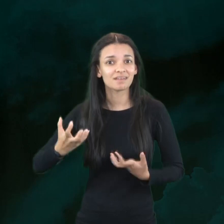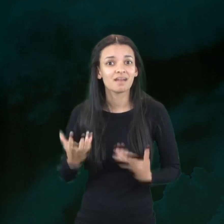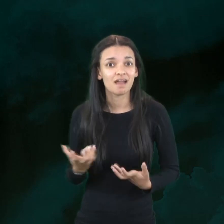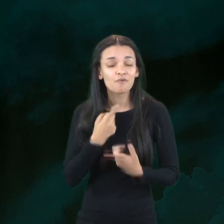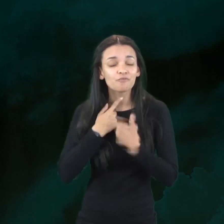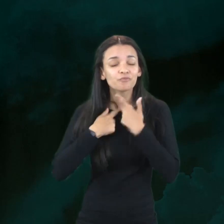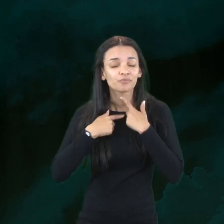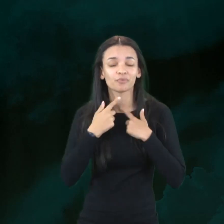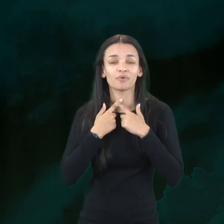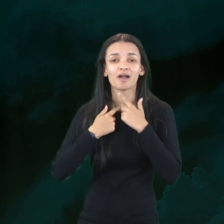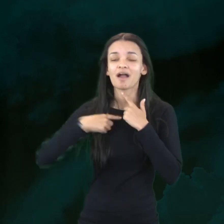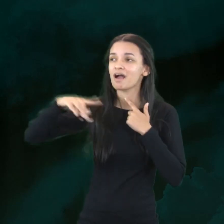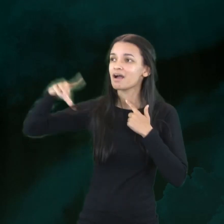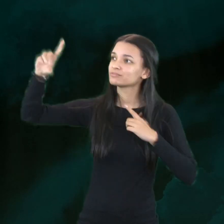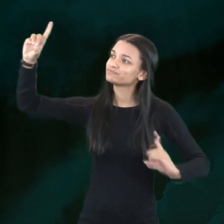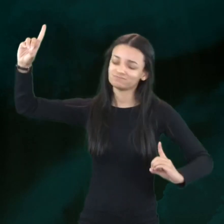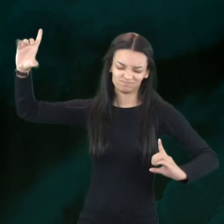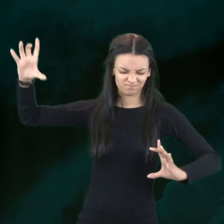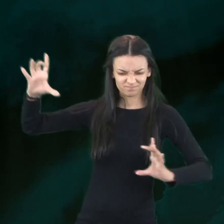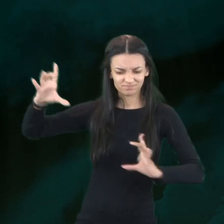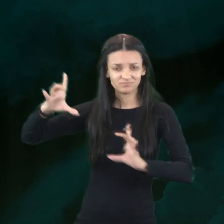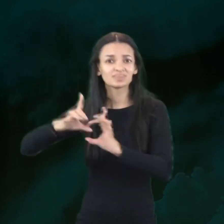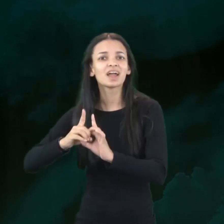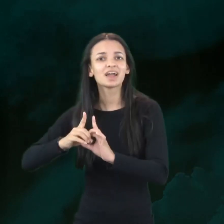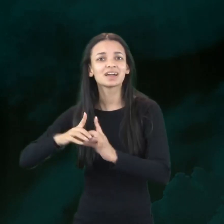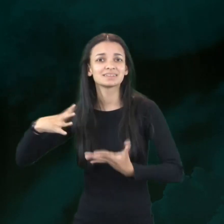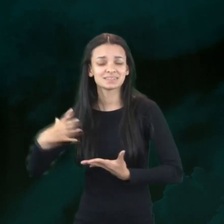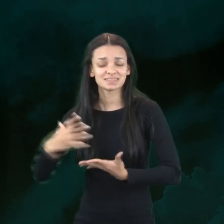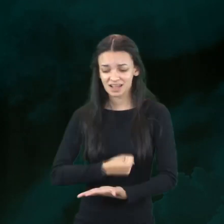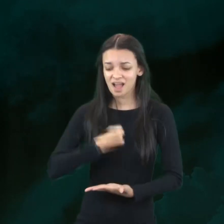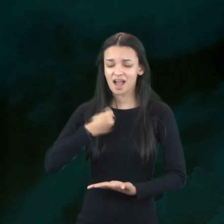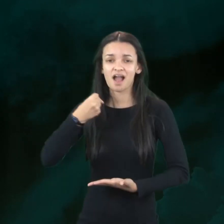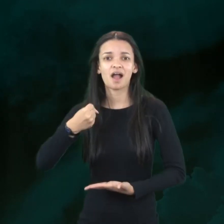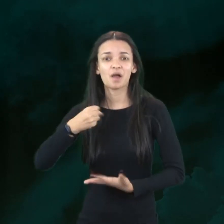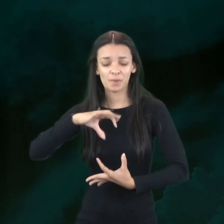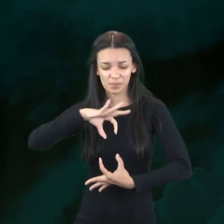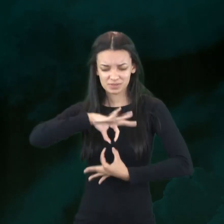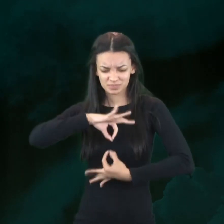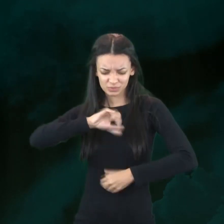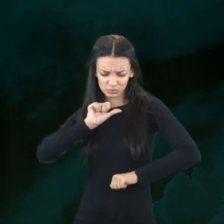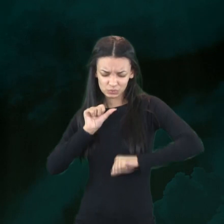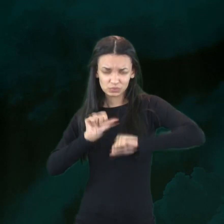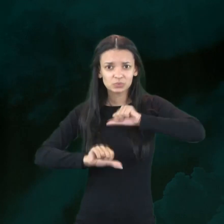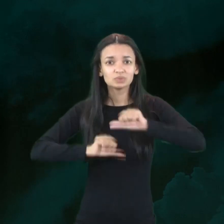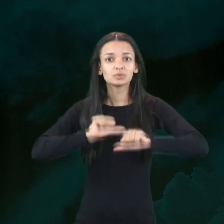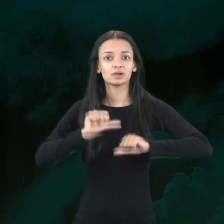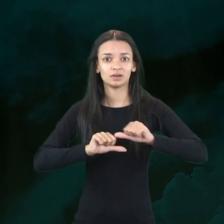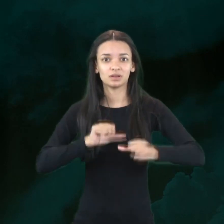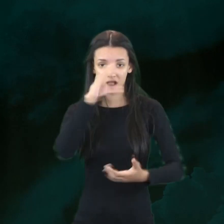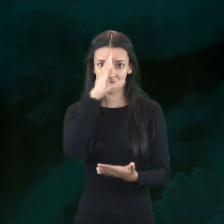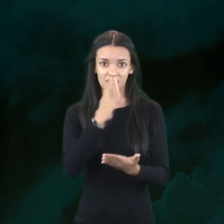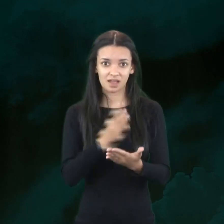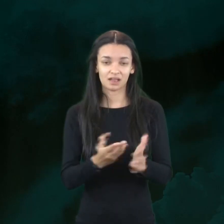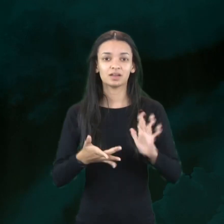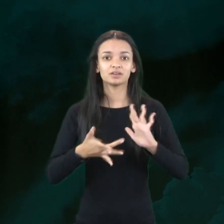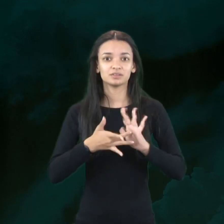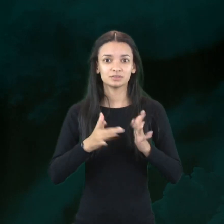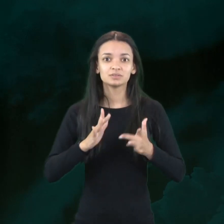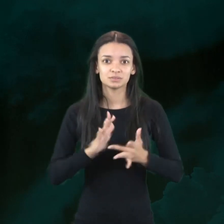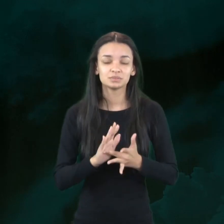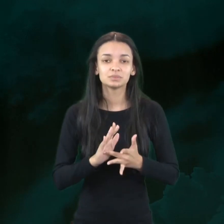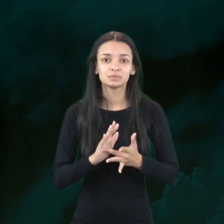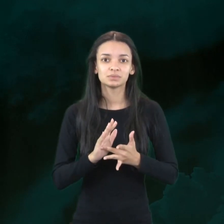criação, salvando e regenerando o nosso espírito. Quando cremos em Jesus, meus queridos